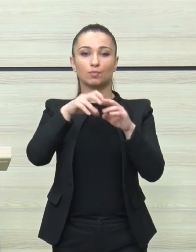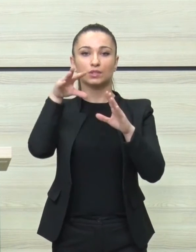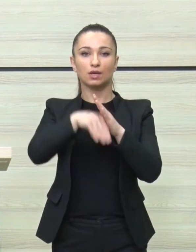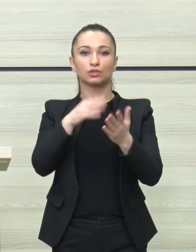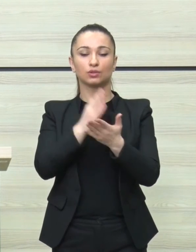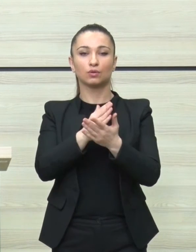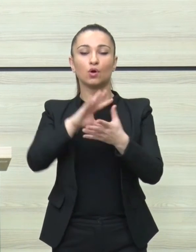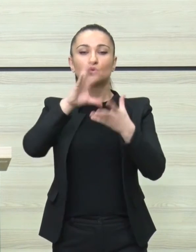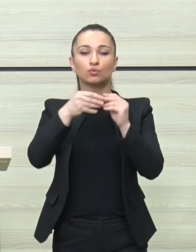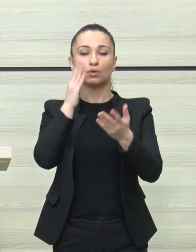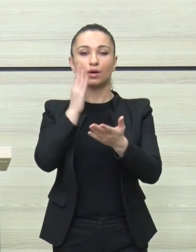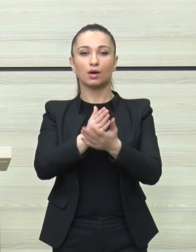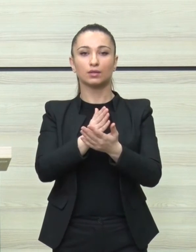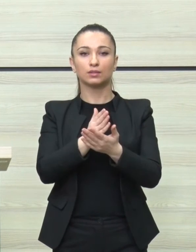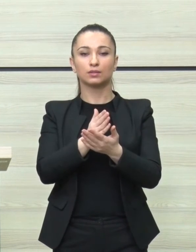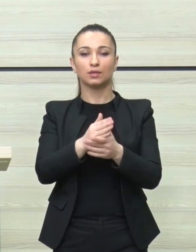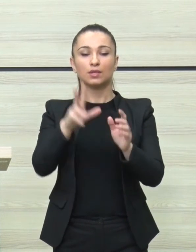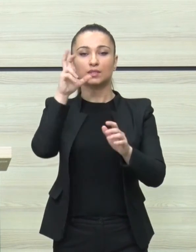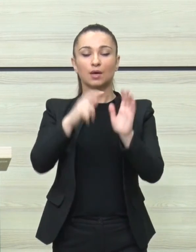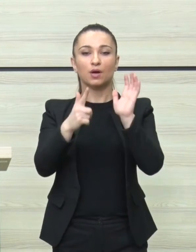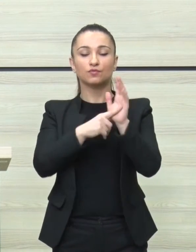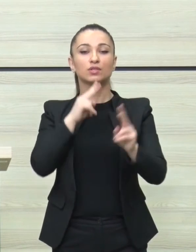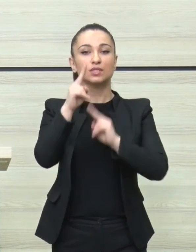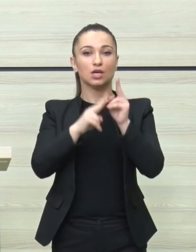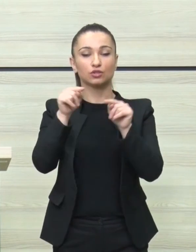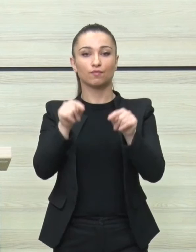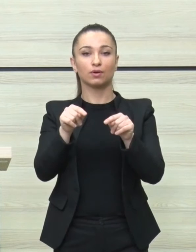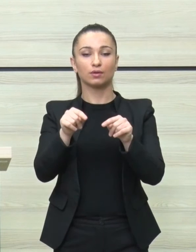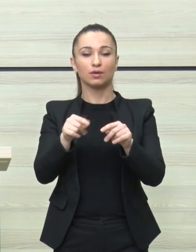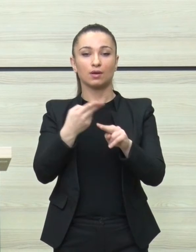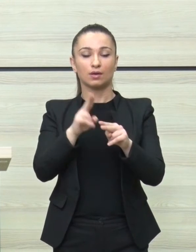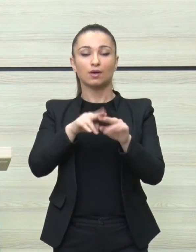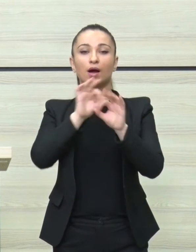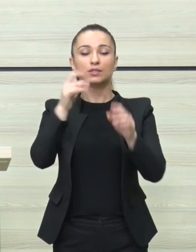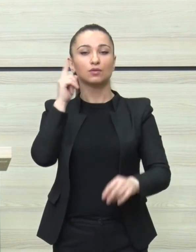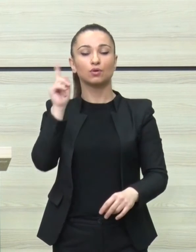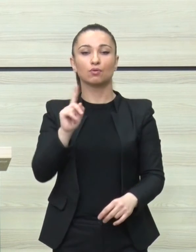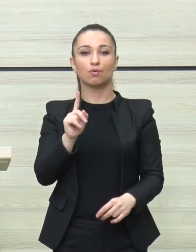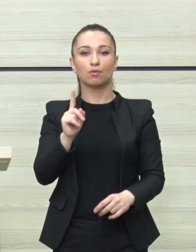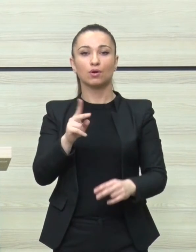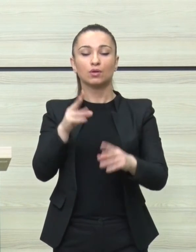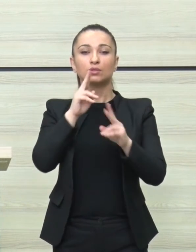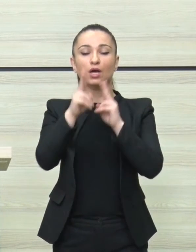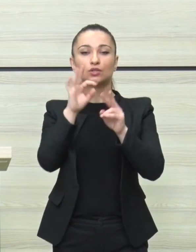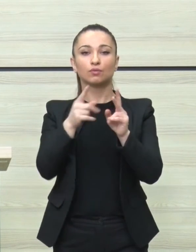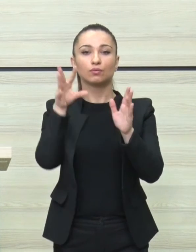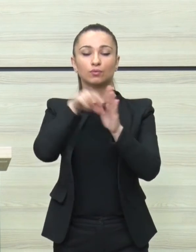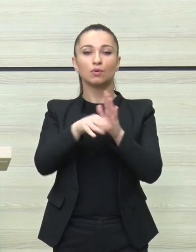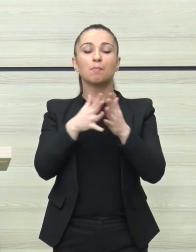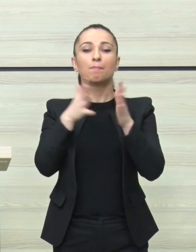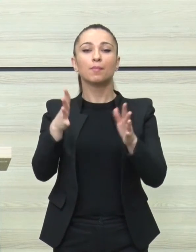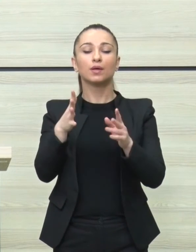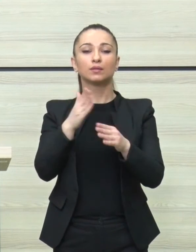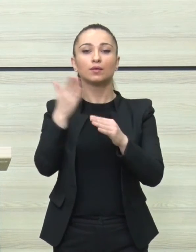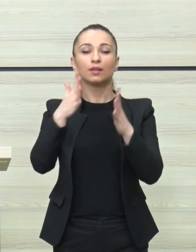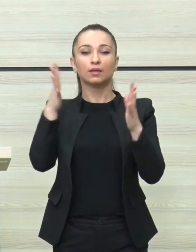საარჩევნო კომისიაში სულ შესული არის 37 საჩივარი და აღსანიშნავია, რომ შესული საჩივრების